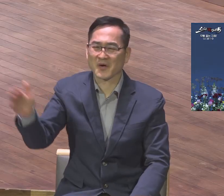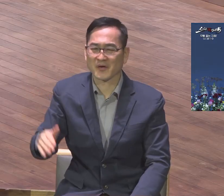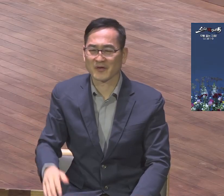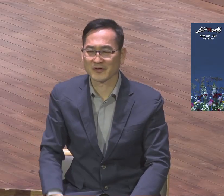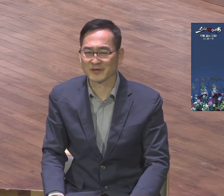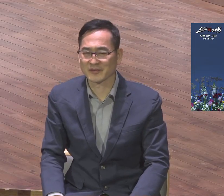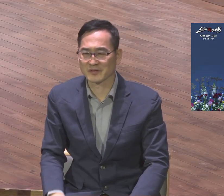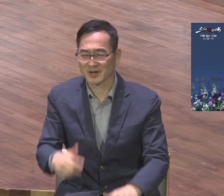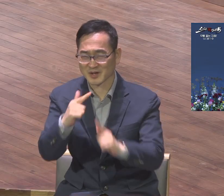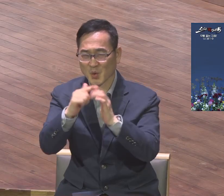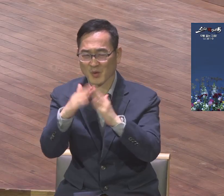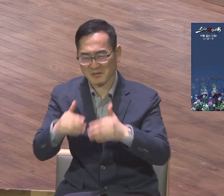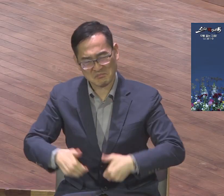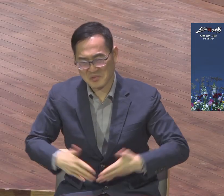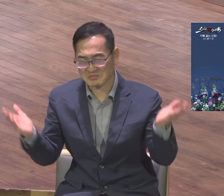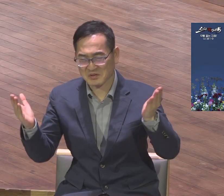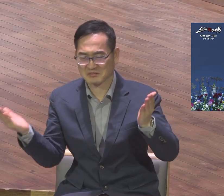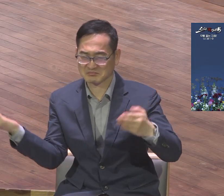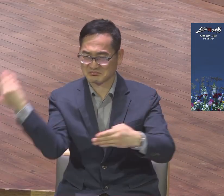닫아버리고